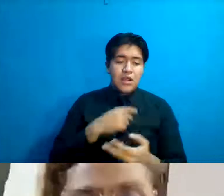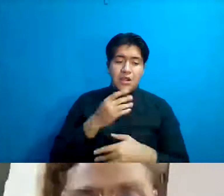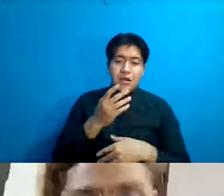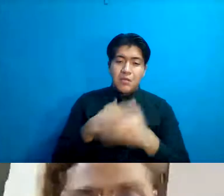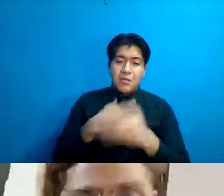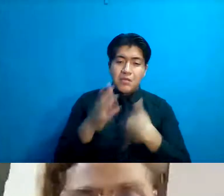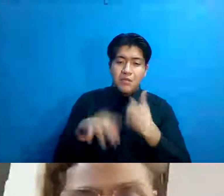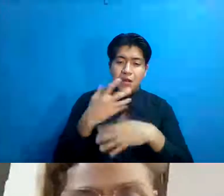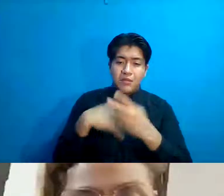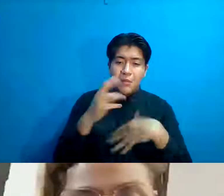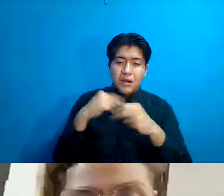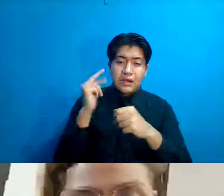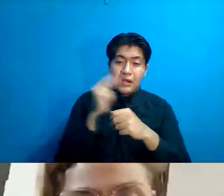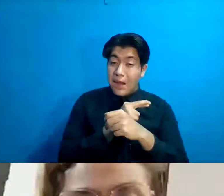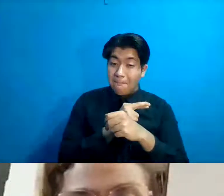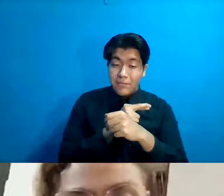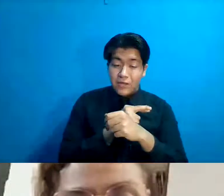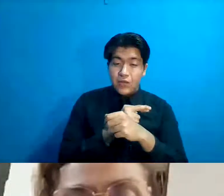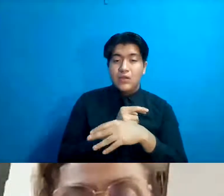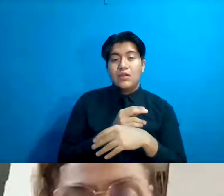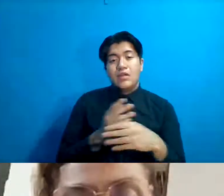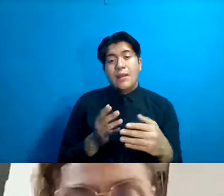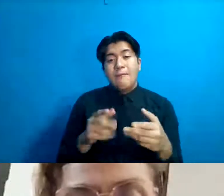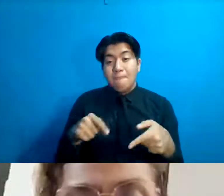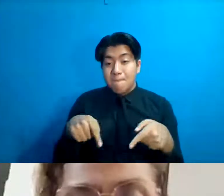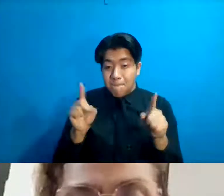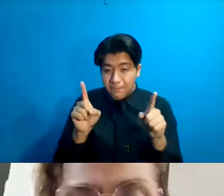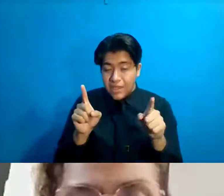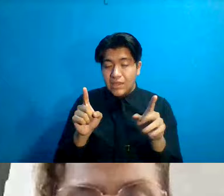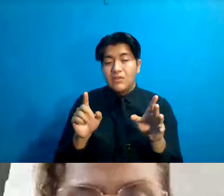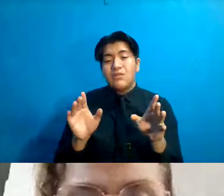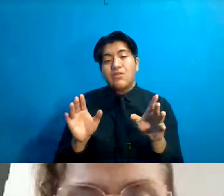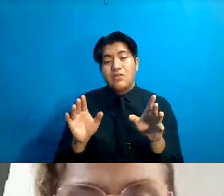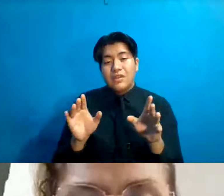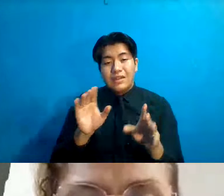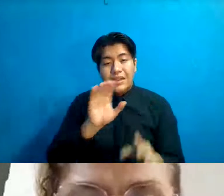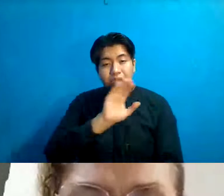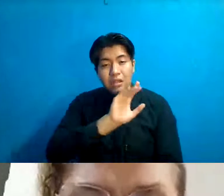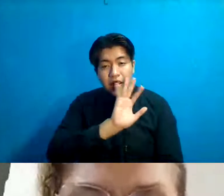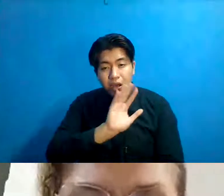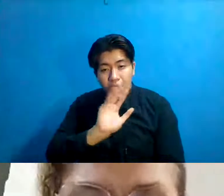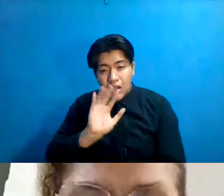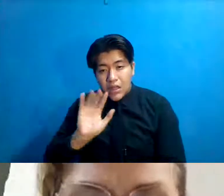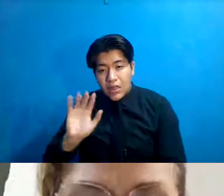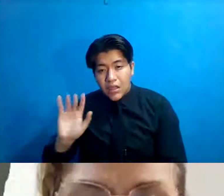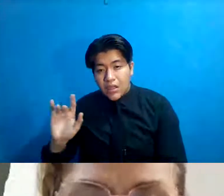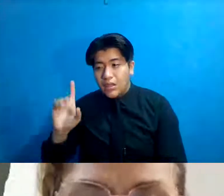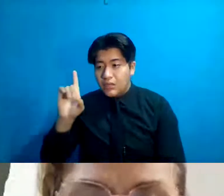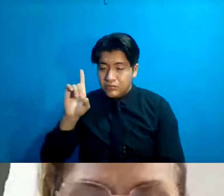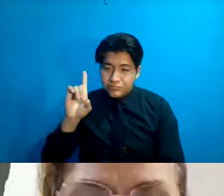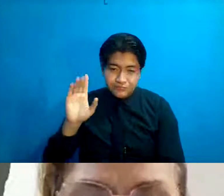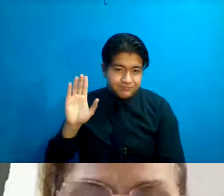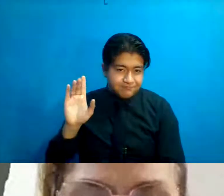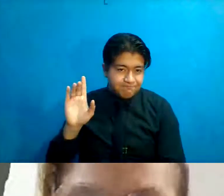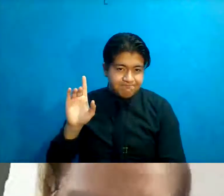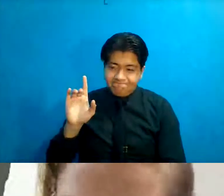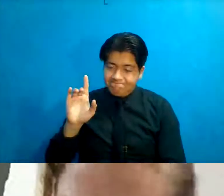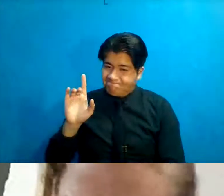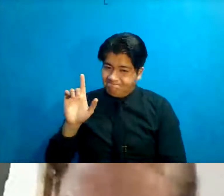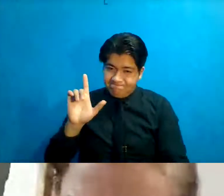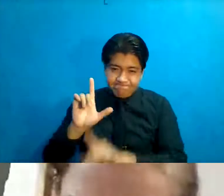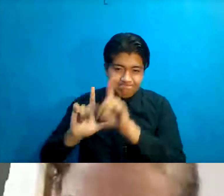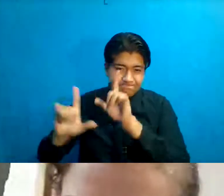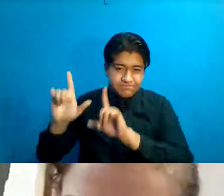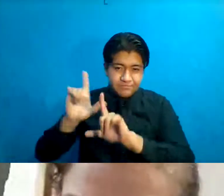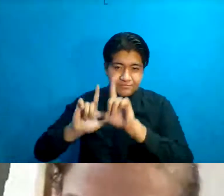etc. Pero es importante entender eso, que la dactilología no es lengua de señas, es español. La lengua